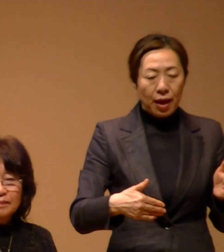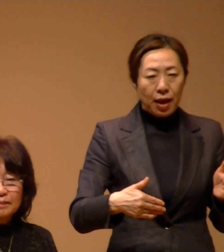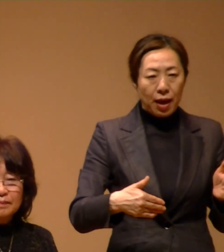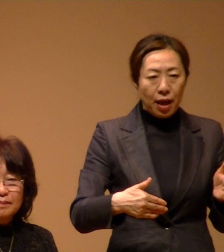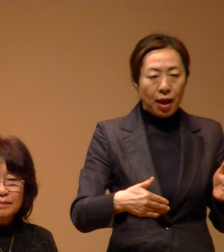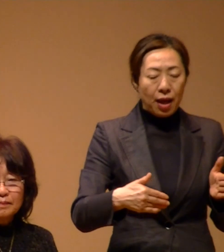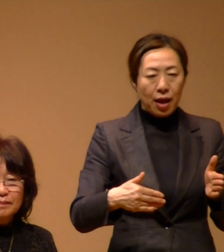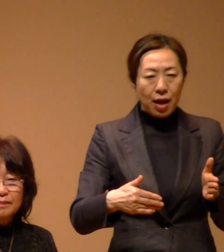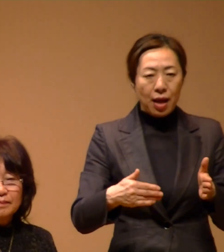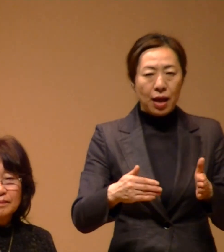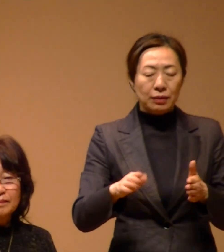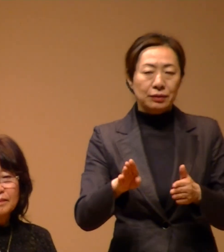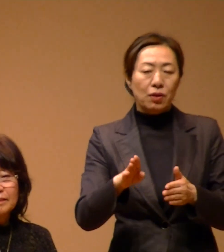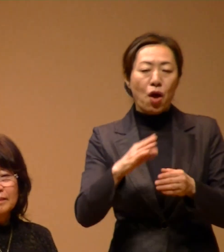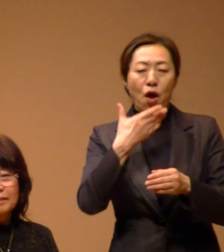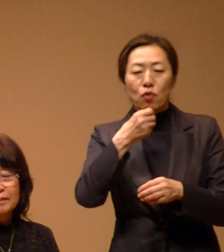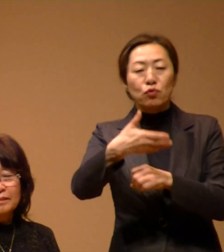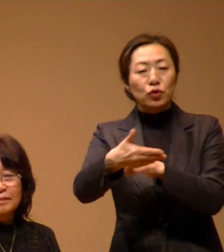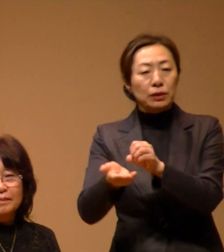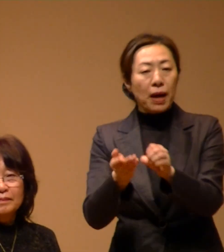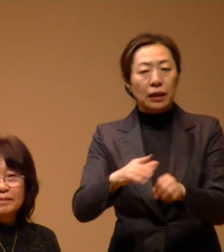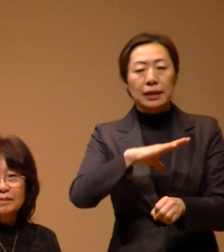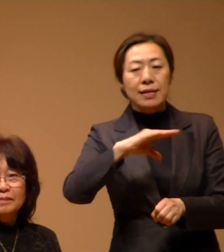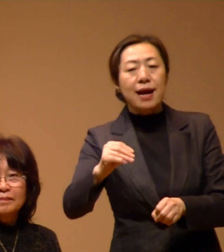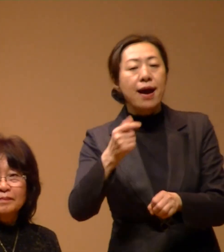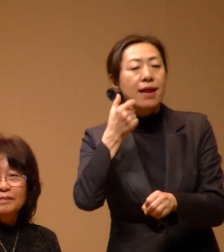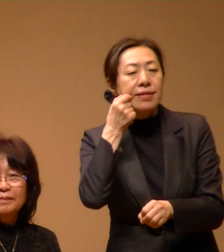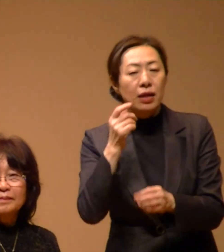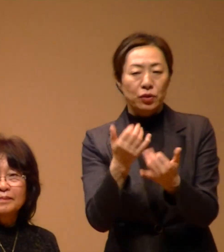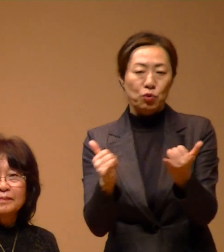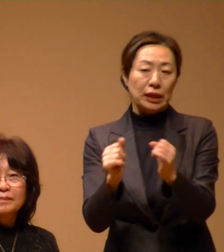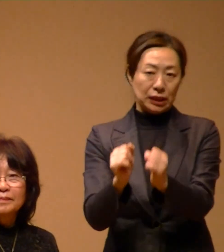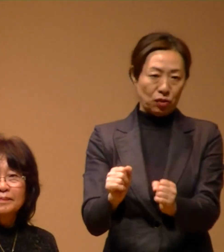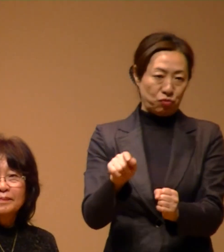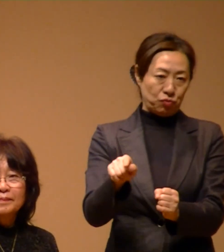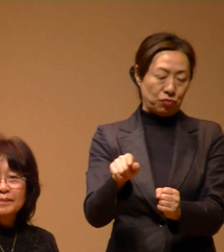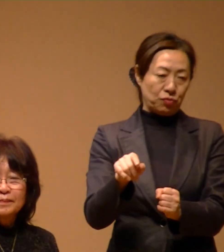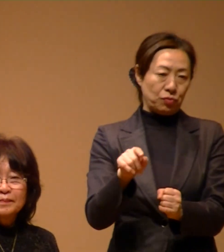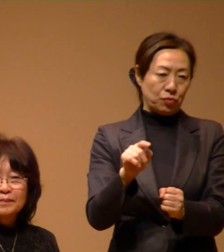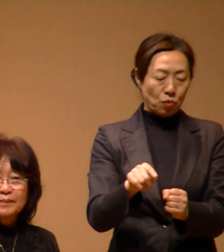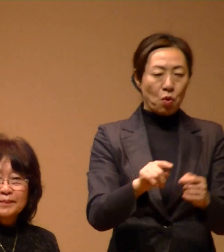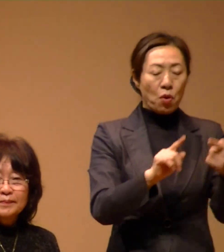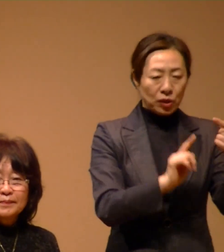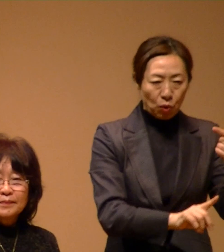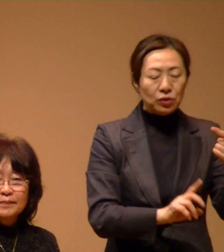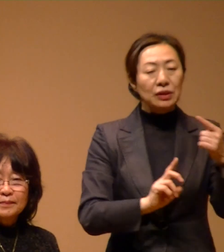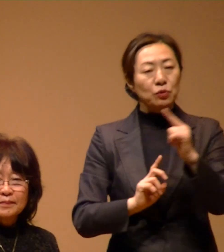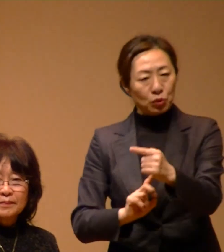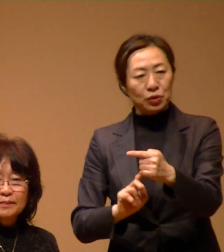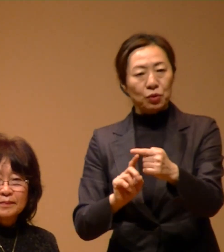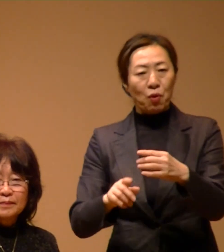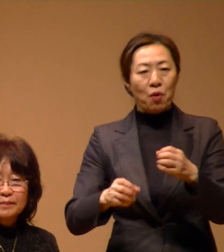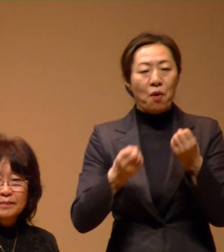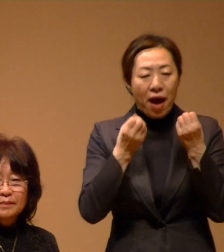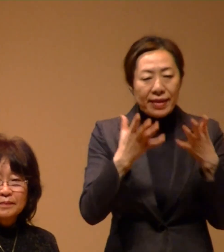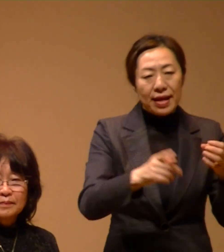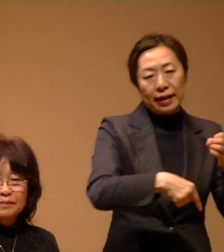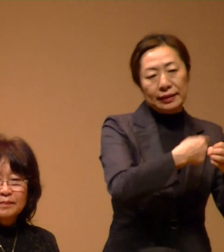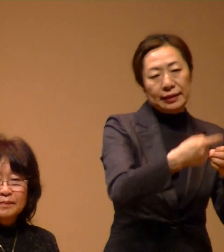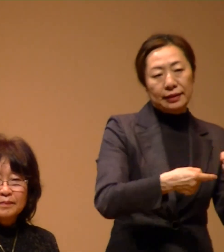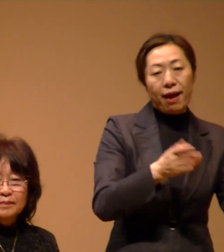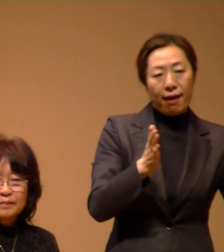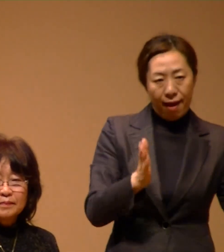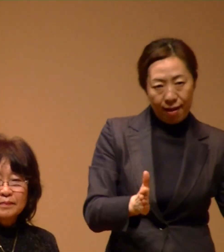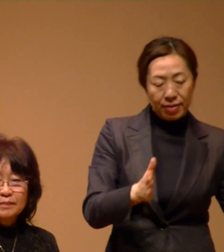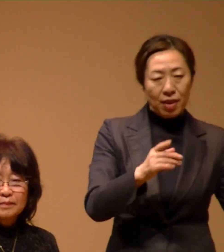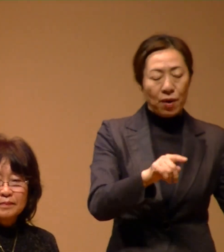帰れない人たちがいる、こういう一つ一つのことを新しい一年では、それぞれの